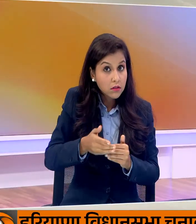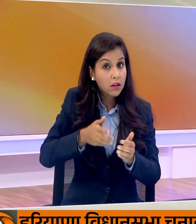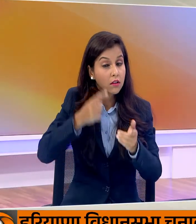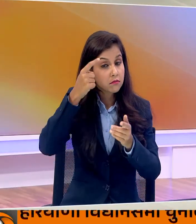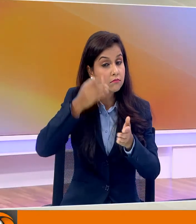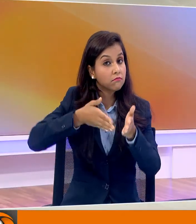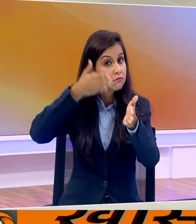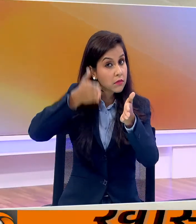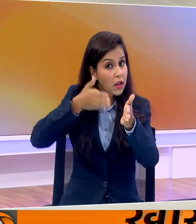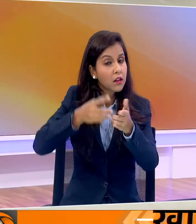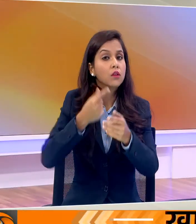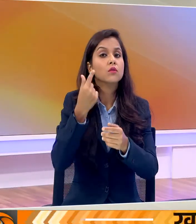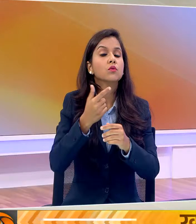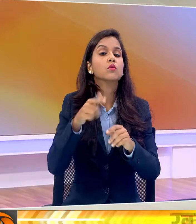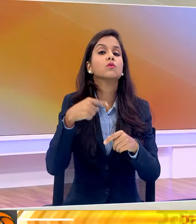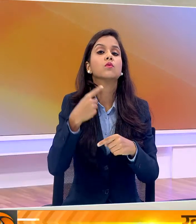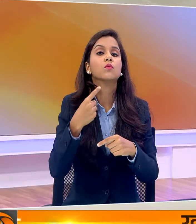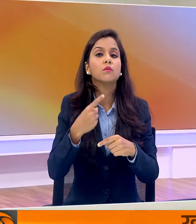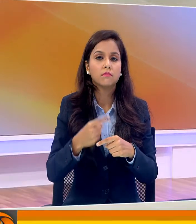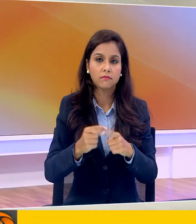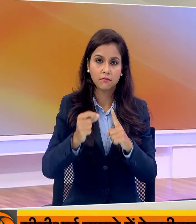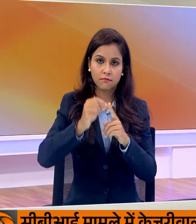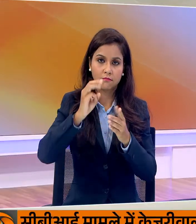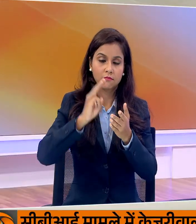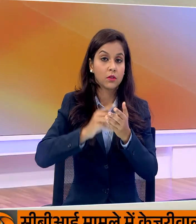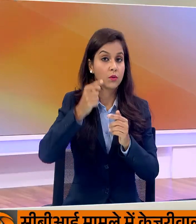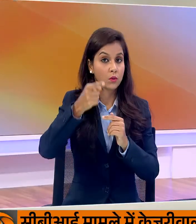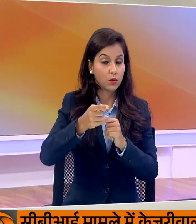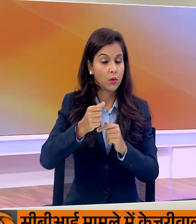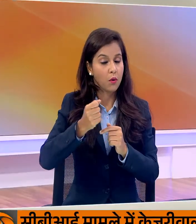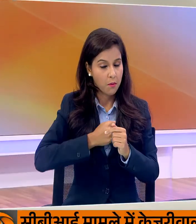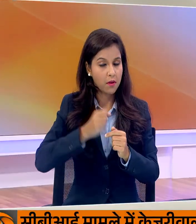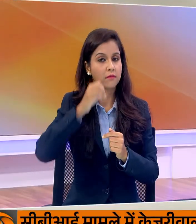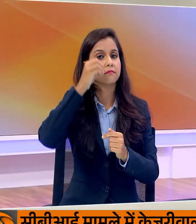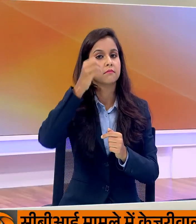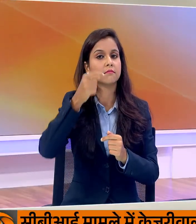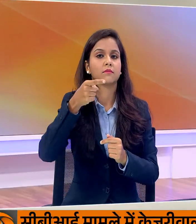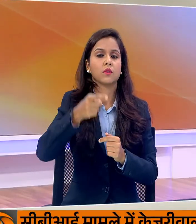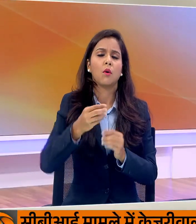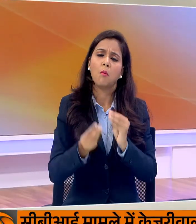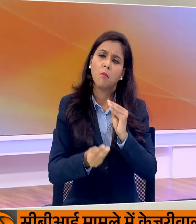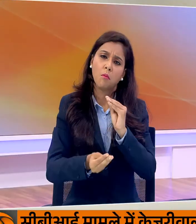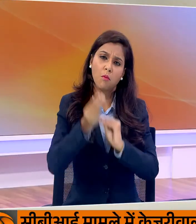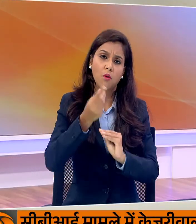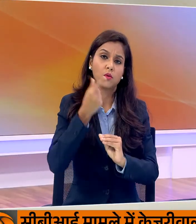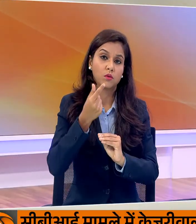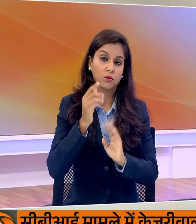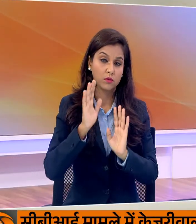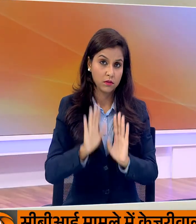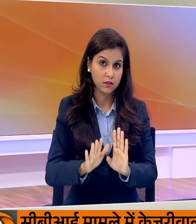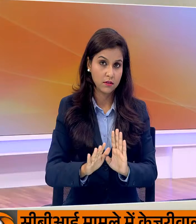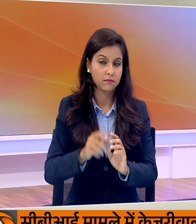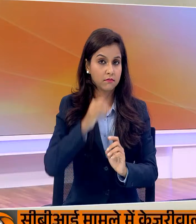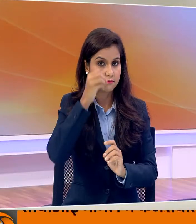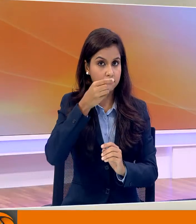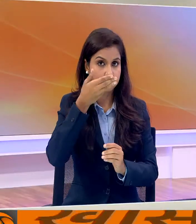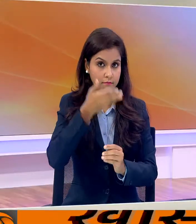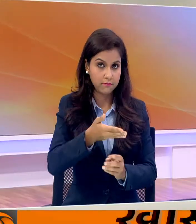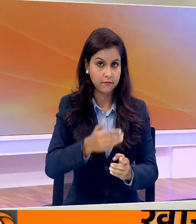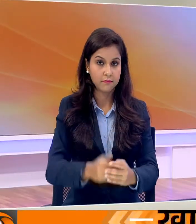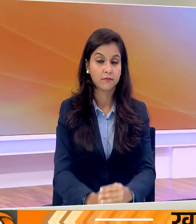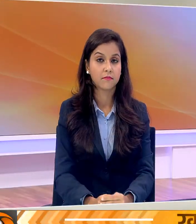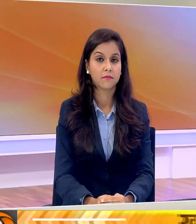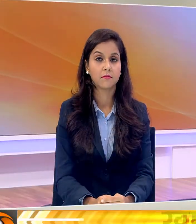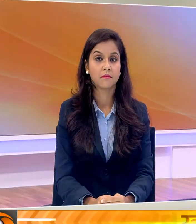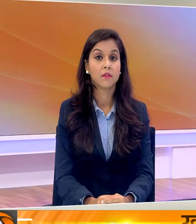है और वो भी स्वतंत्रता संग्राम के लिए, तो वो महात्मा गांधी हैं जिन्होंने रेल का सबसे ज्यादा इसके अंदर प्रयोग किया।